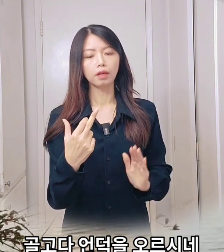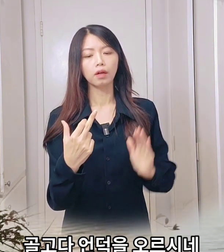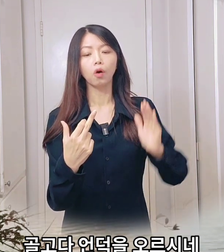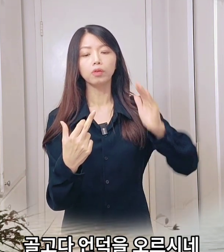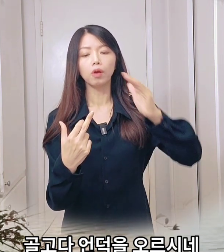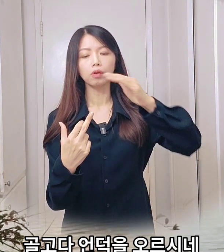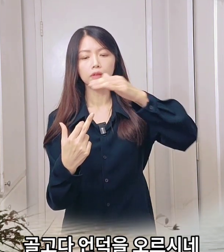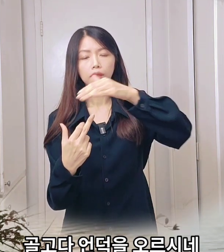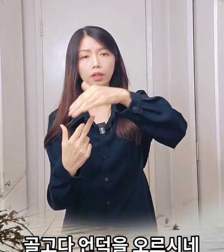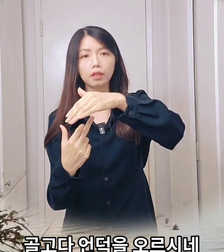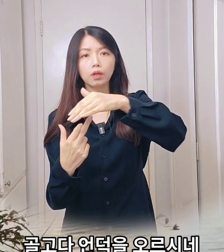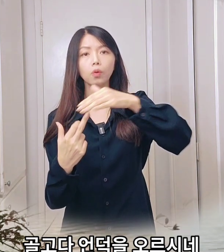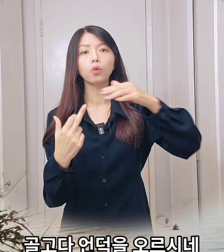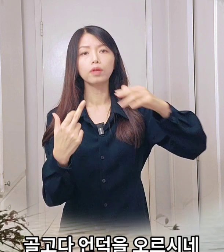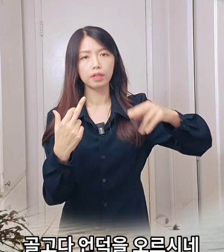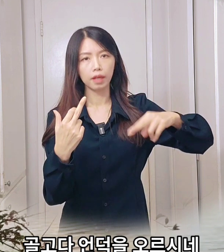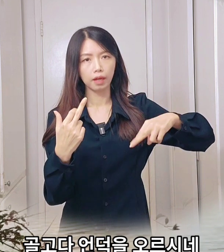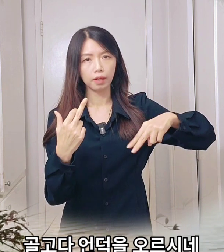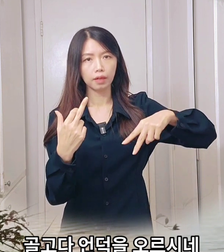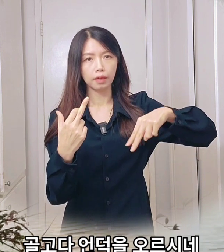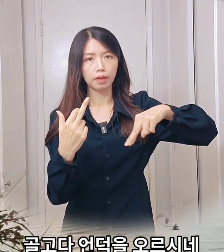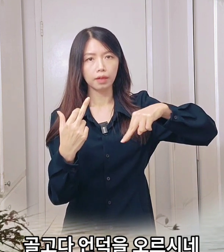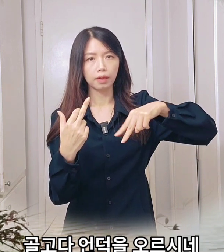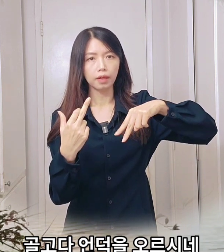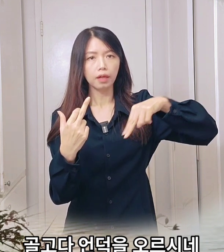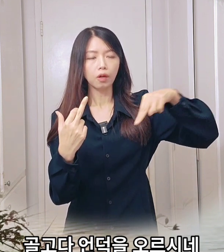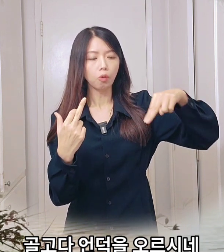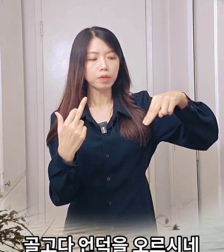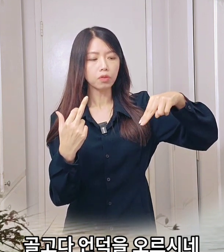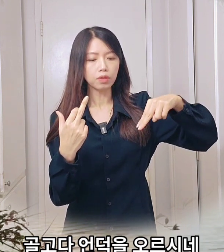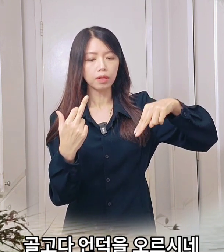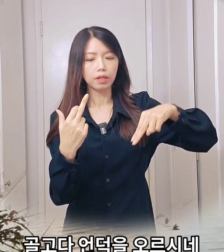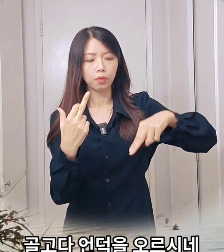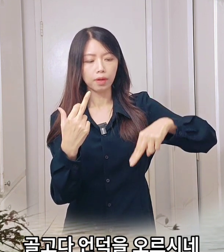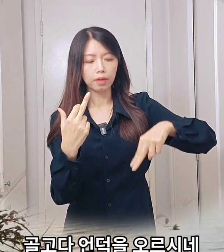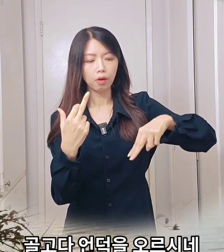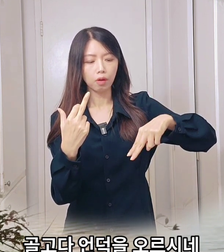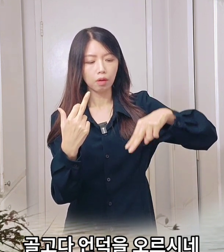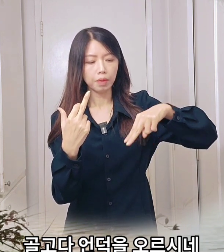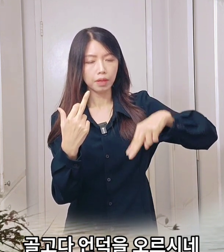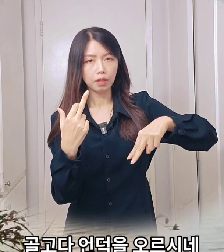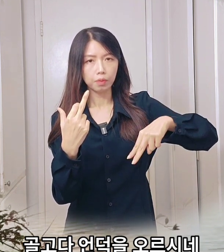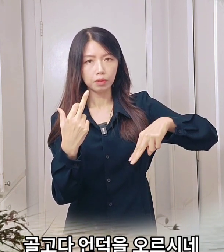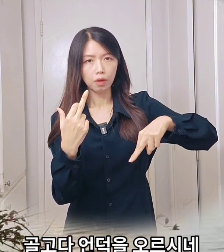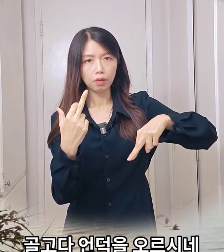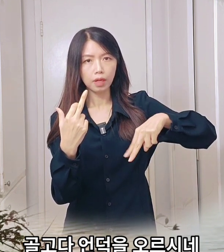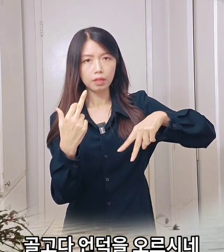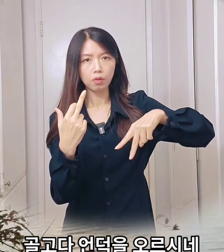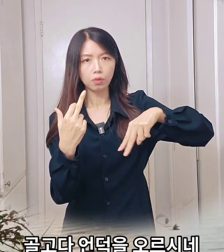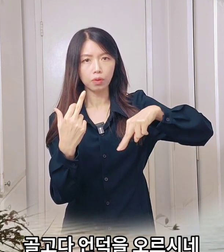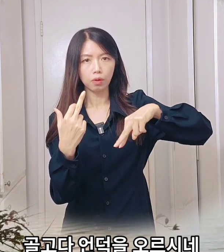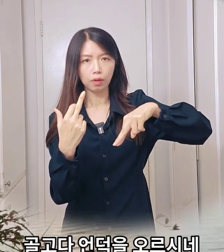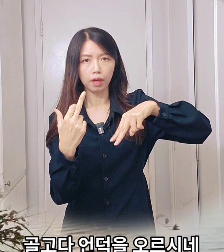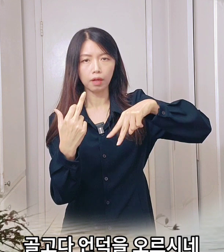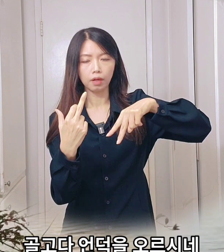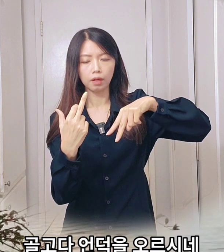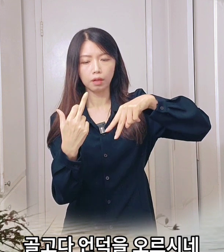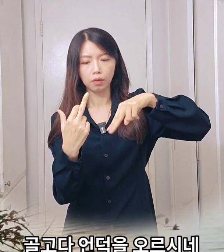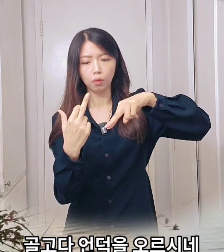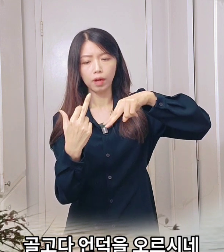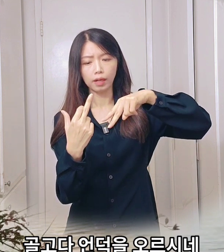골고다 언덕을 오르시네. 검지 중지를 이용해서 밑에서부터 사선으로